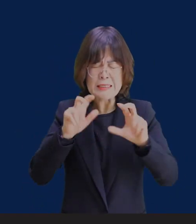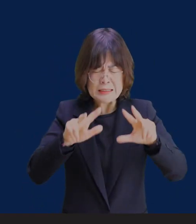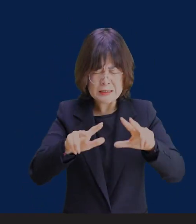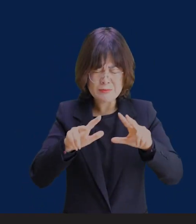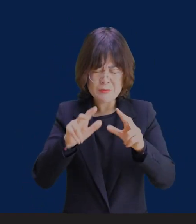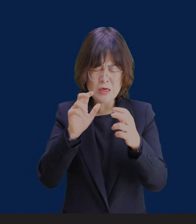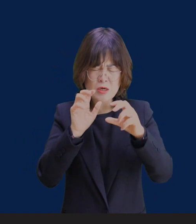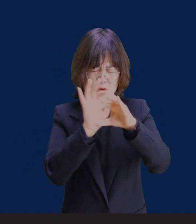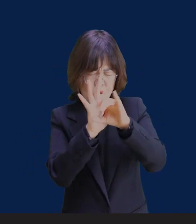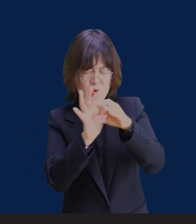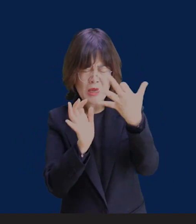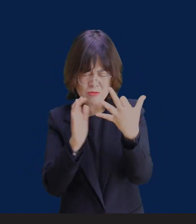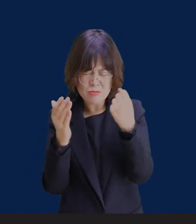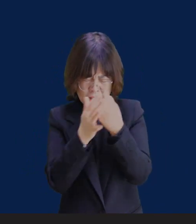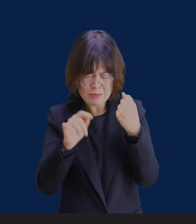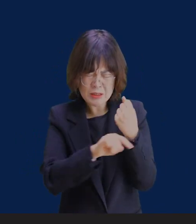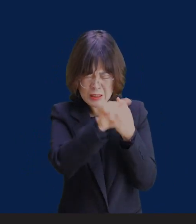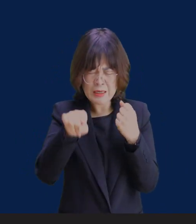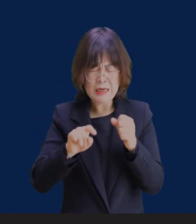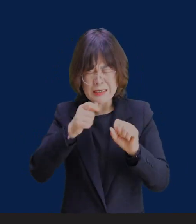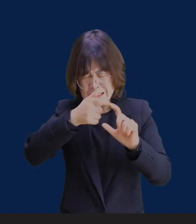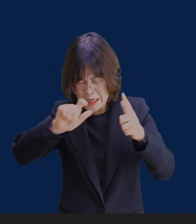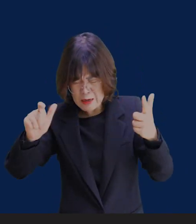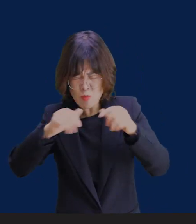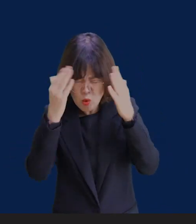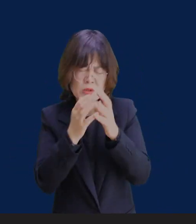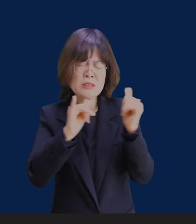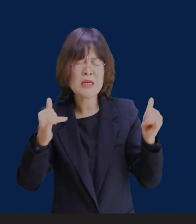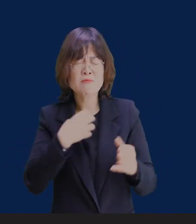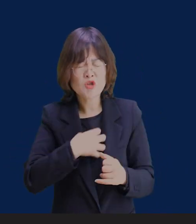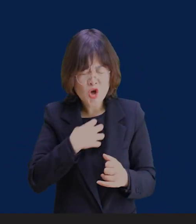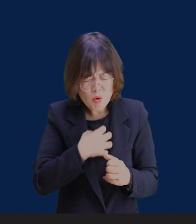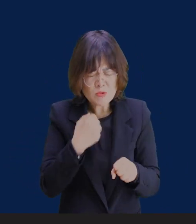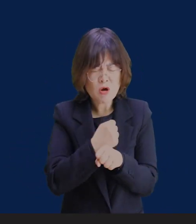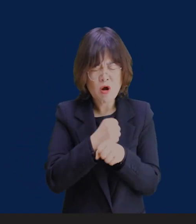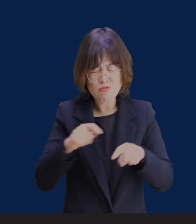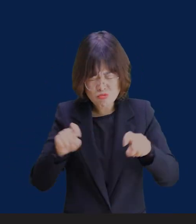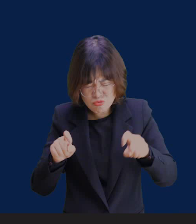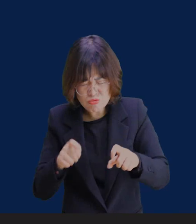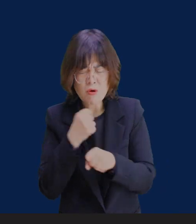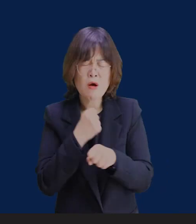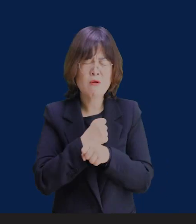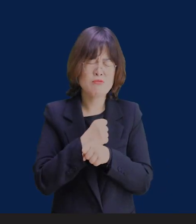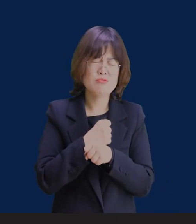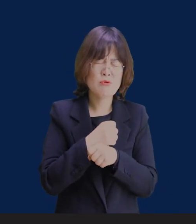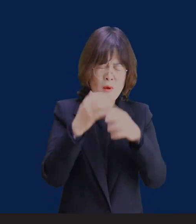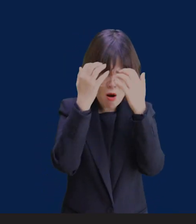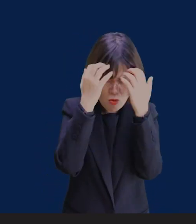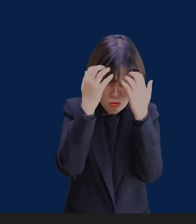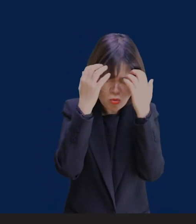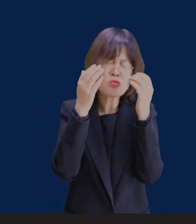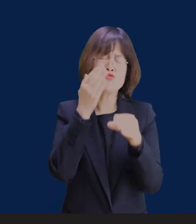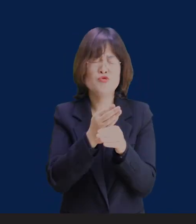인하여서 아버지 온 세계가 수많은 영혼들이 죽어나가고 있습니다. 아버지, 많은 사람들이 말할 수 없는 고통